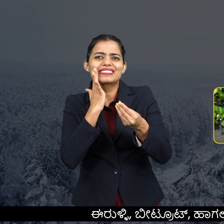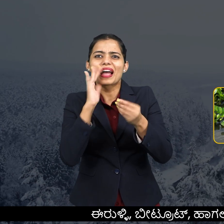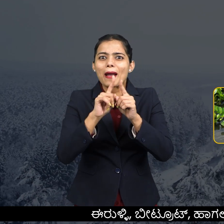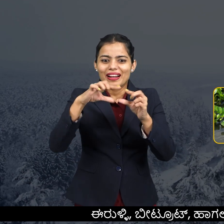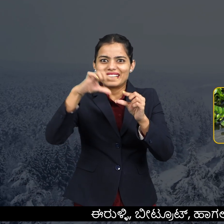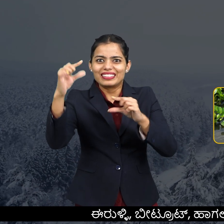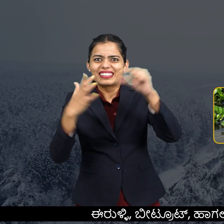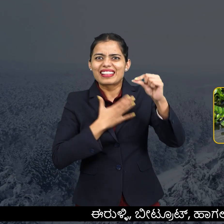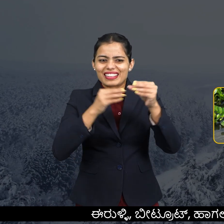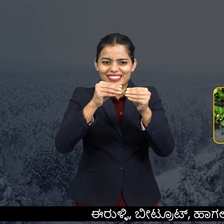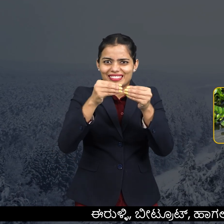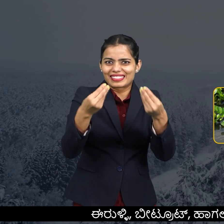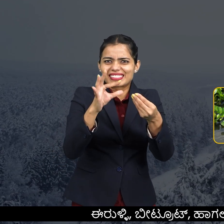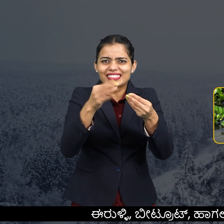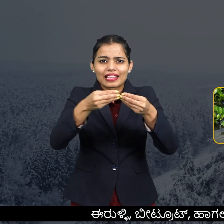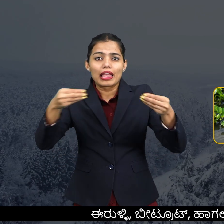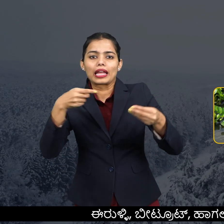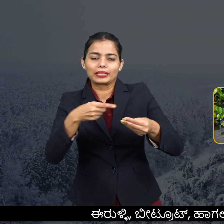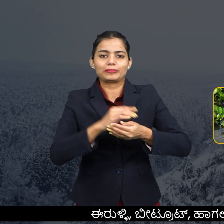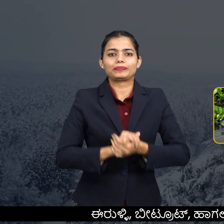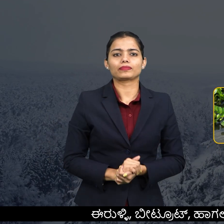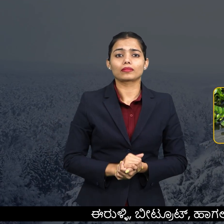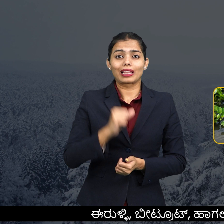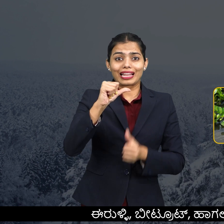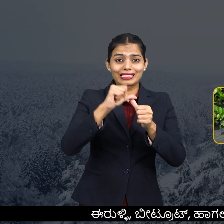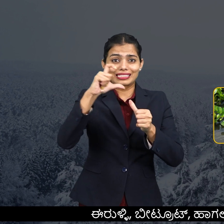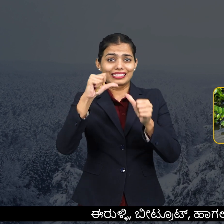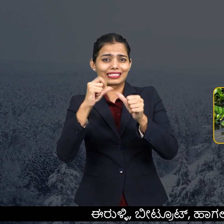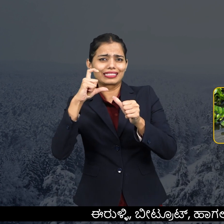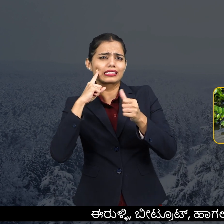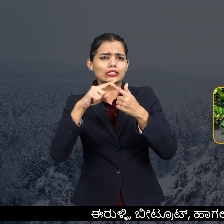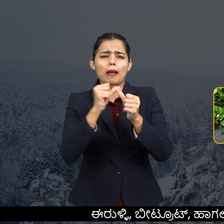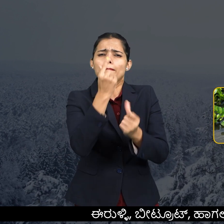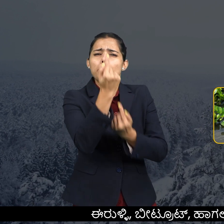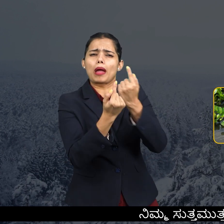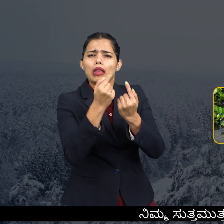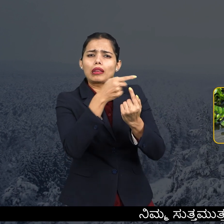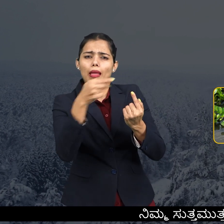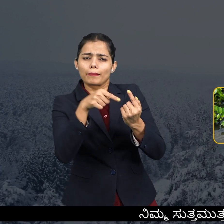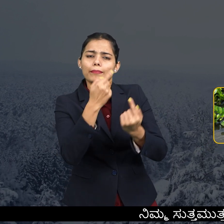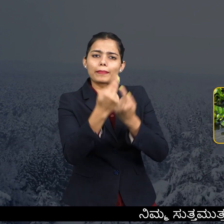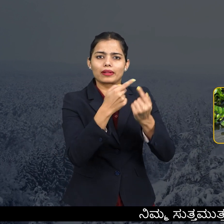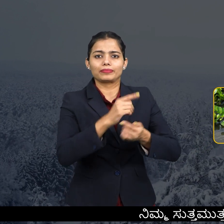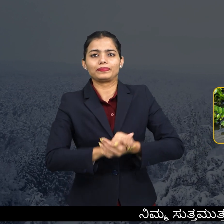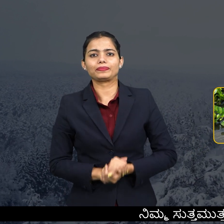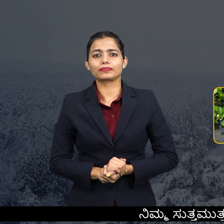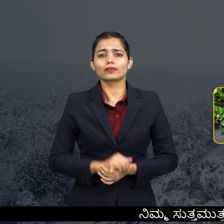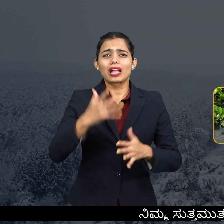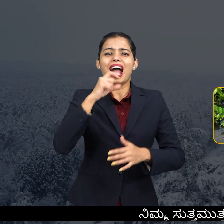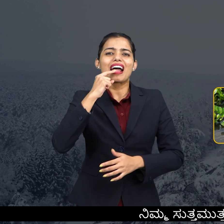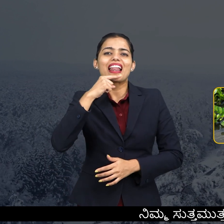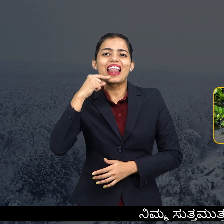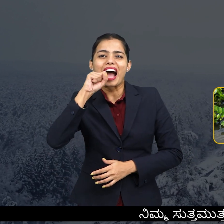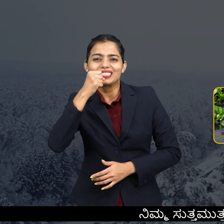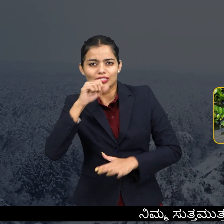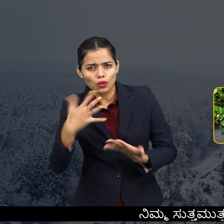ಬೀಟ್ರೂಟ್, ಹಾಗಲಕಾಯಿ, ದ್ರಾಕ್ಷಿ ಇತ್ಯಾದಿ ಮತ್ತು ನಿಮ್ಮ ಸುತ್ತಮುತ್ತಲಿನ